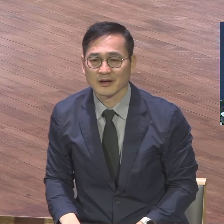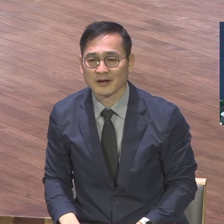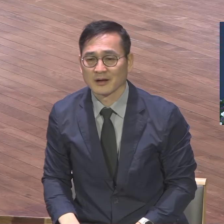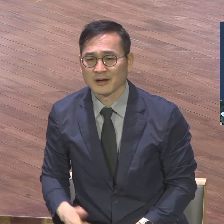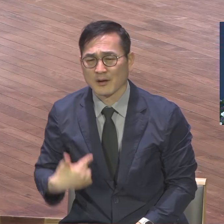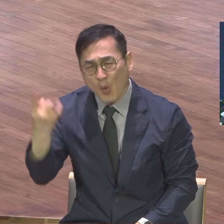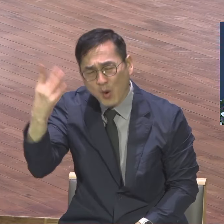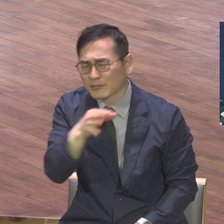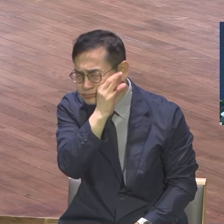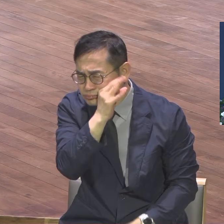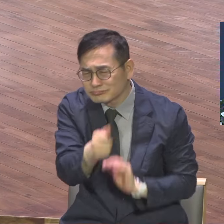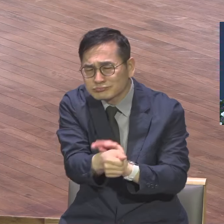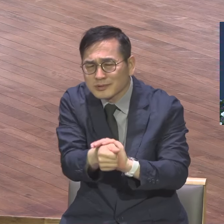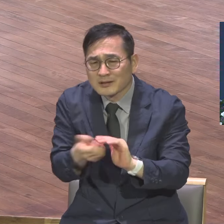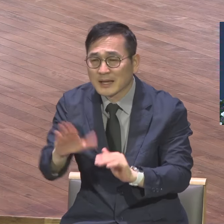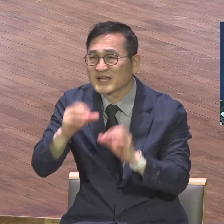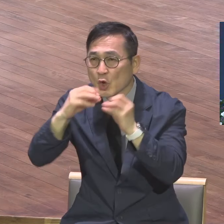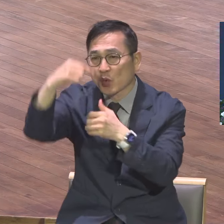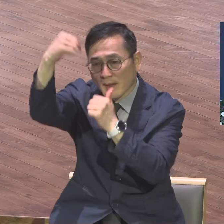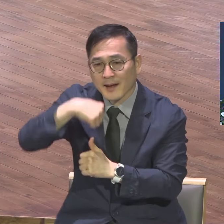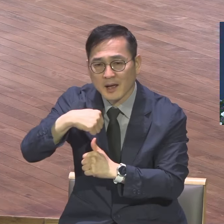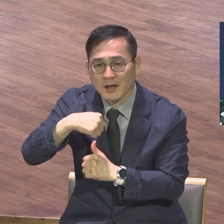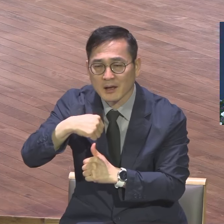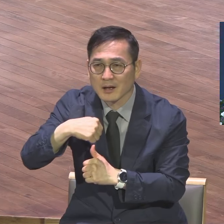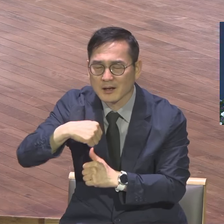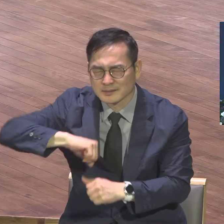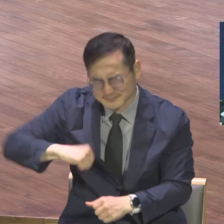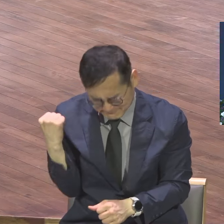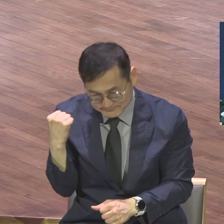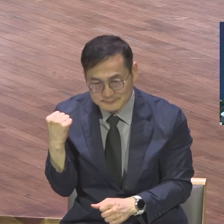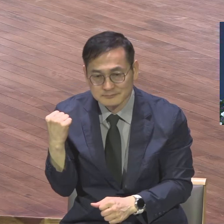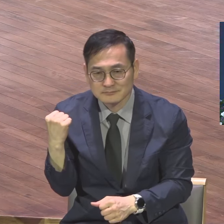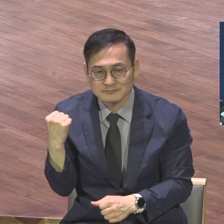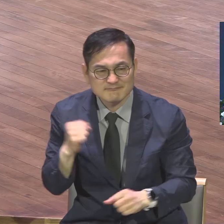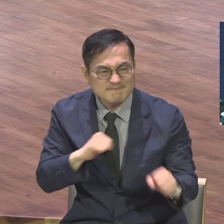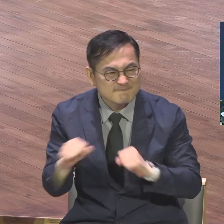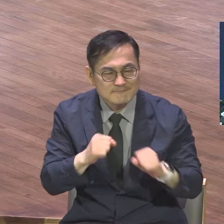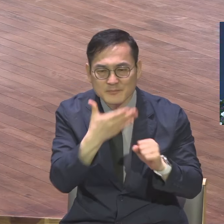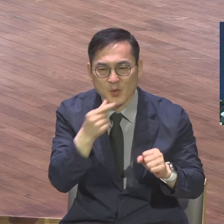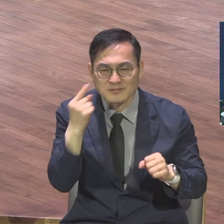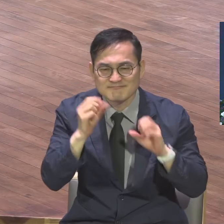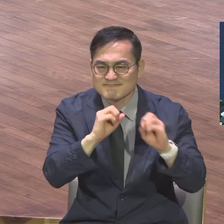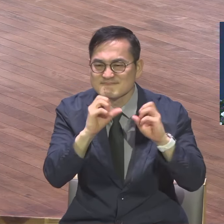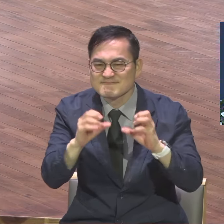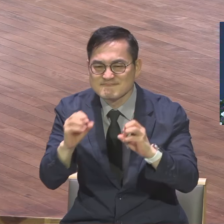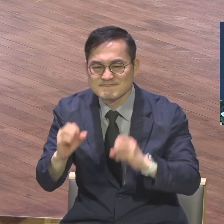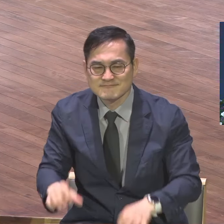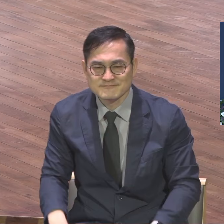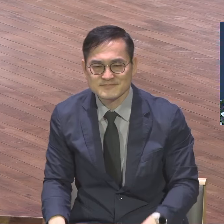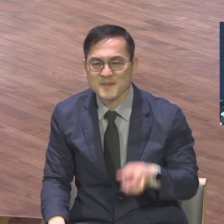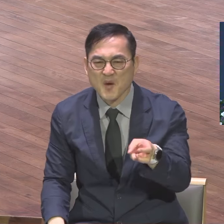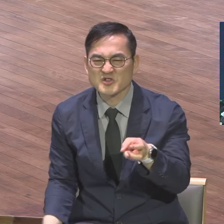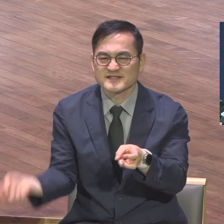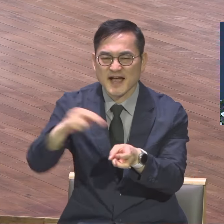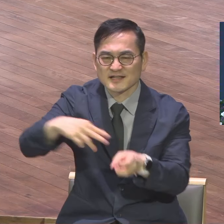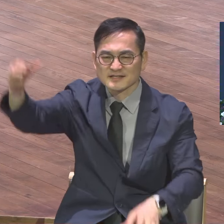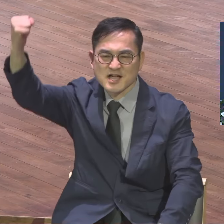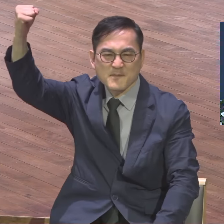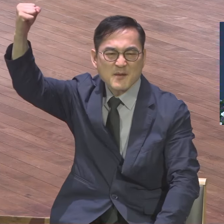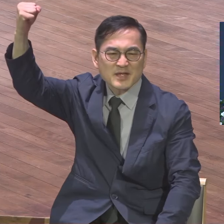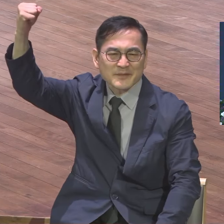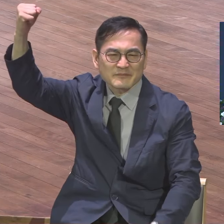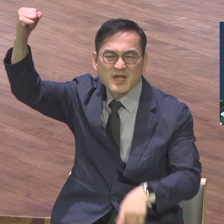됐냐. 전도하다 보면 이제는 막 담대해져가지고 버스 선도가 있어. 버스 선도. 성경 여러분 토요일 오후에